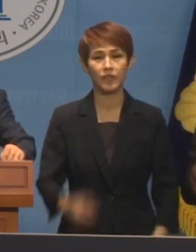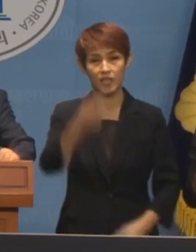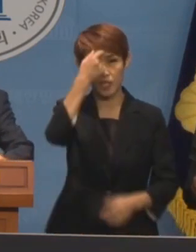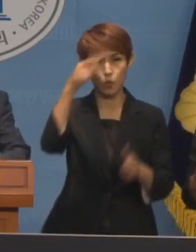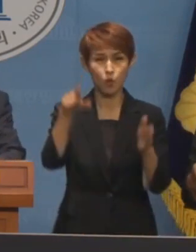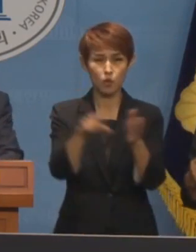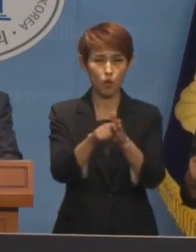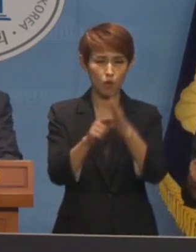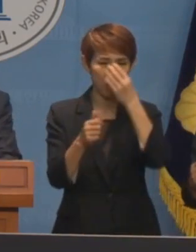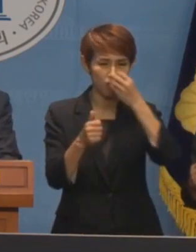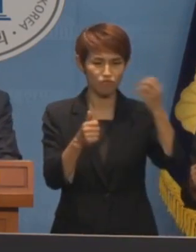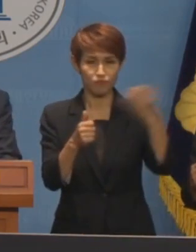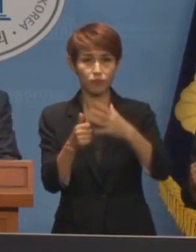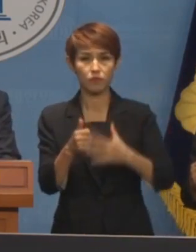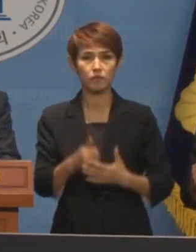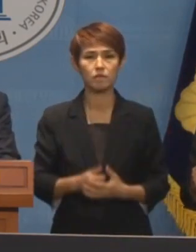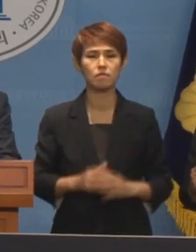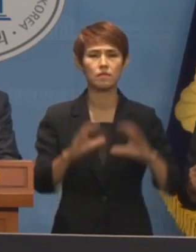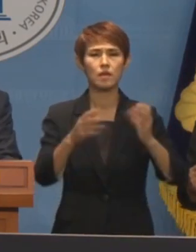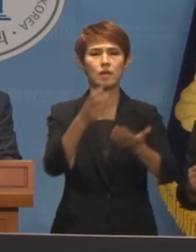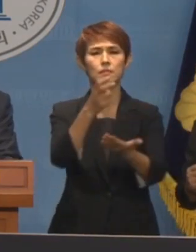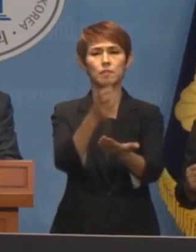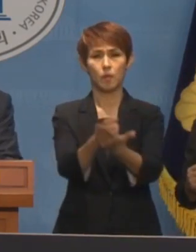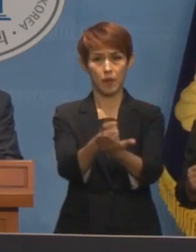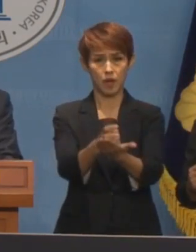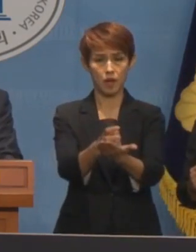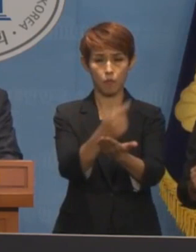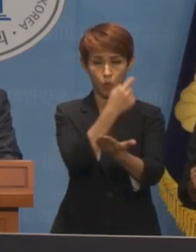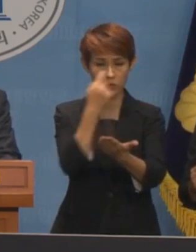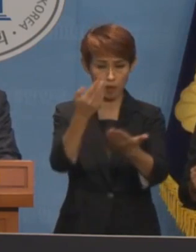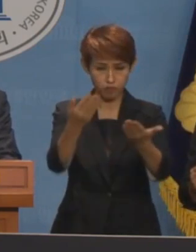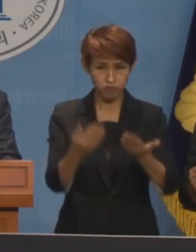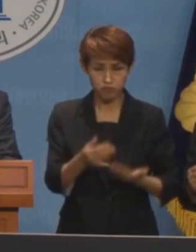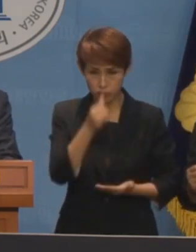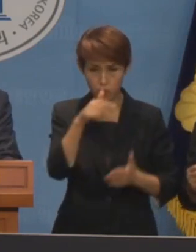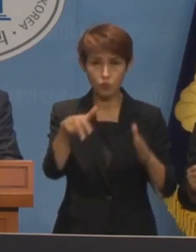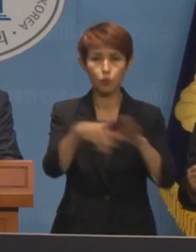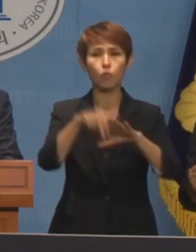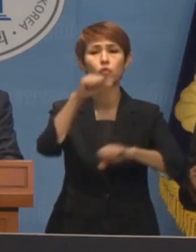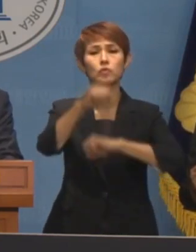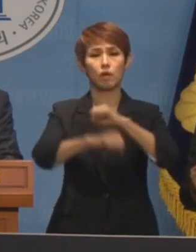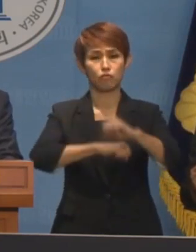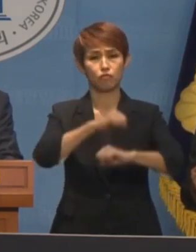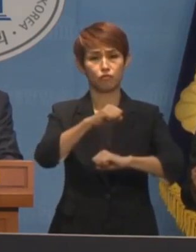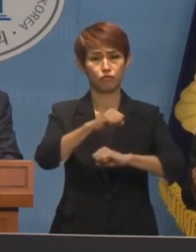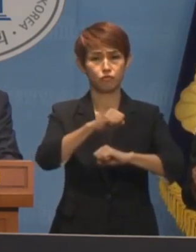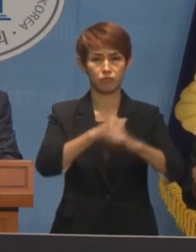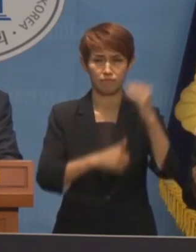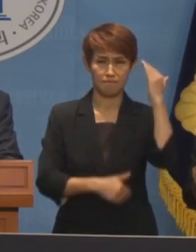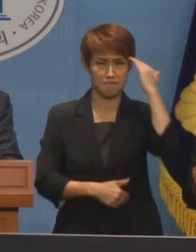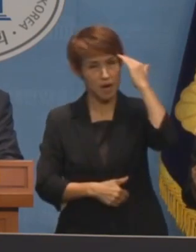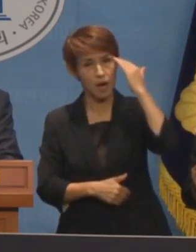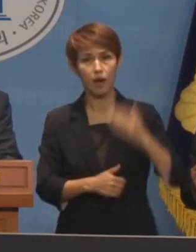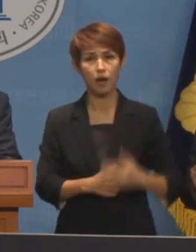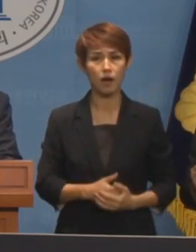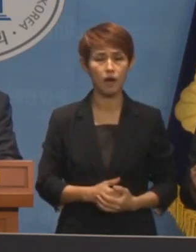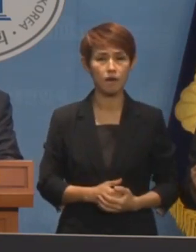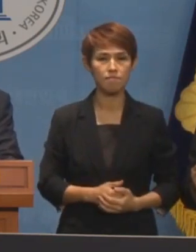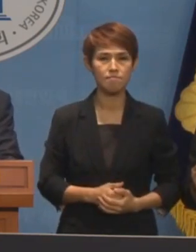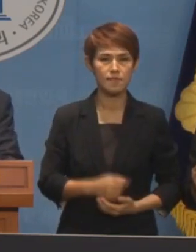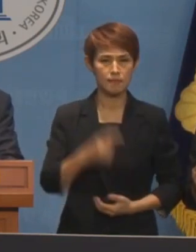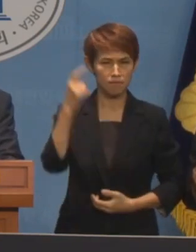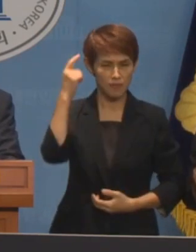기독교를 능멸하며 헌법에 보장된 종교의 자유를 침해하면서